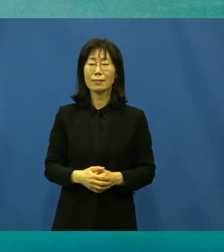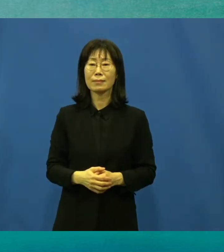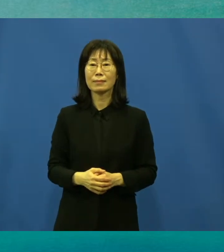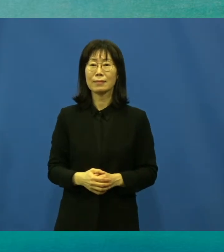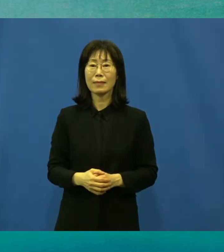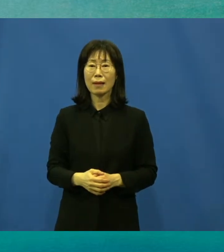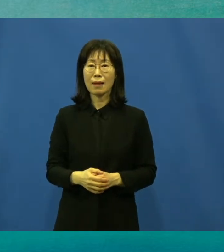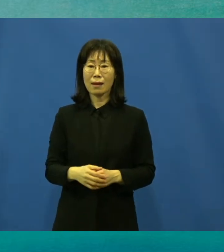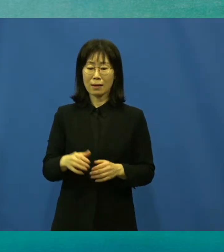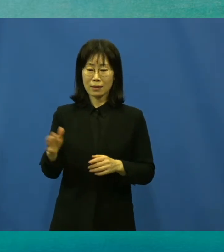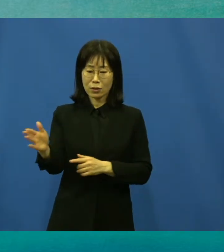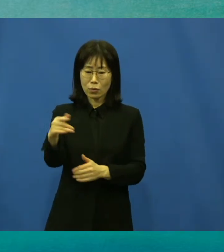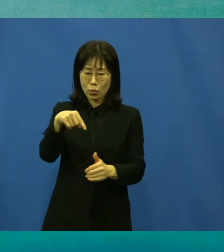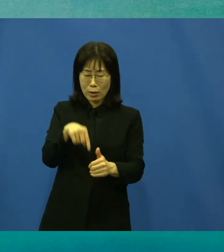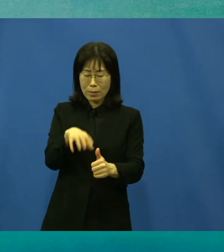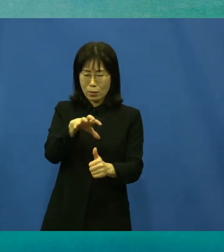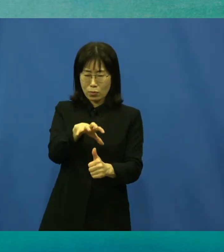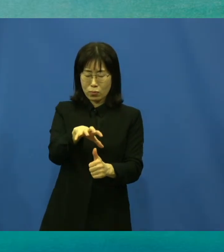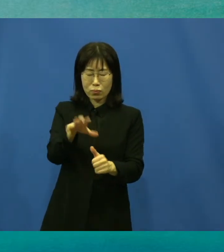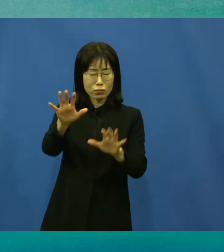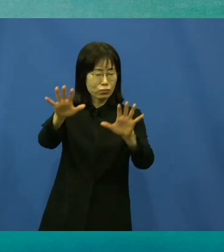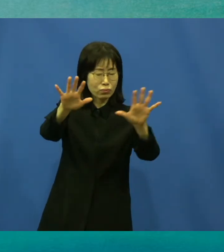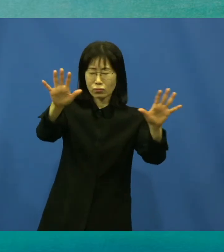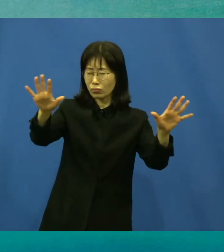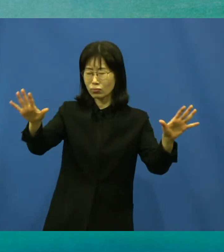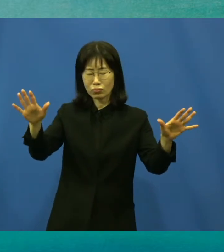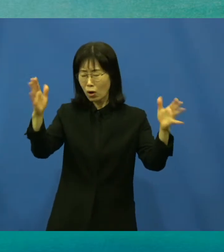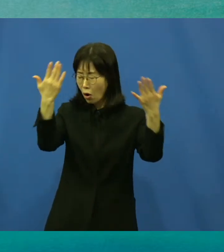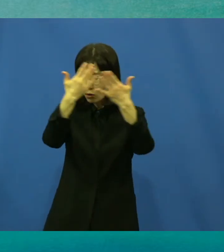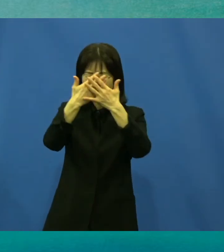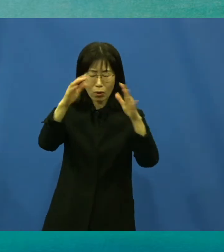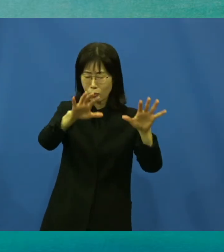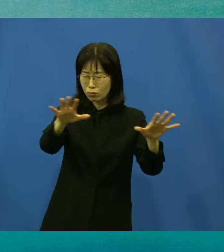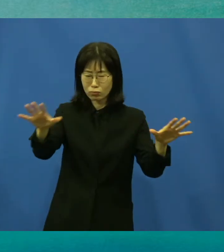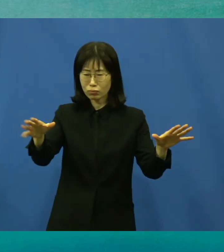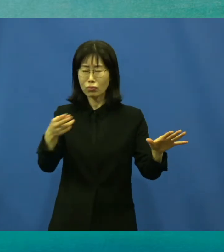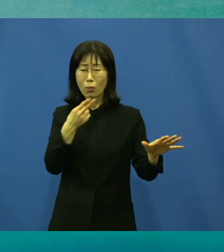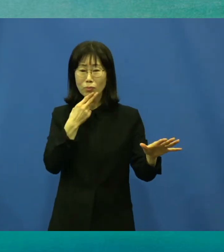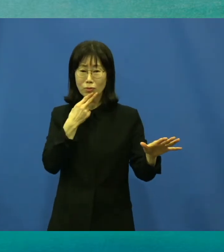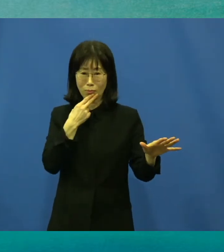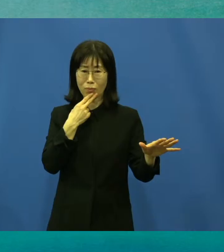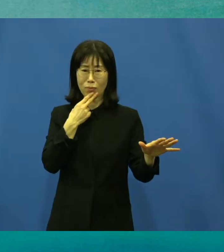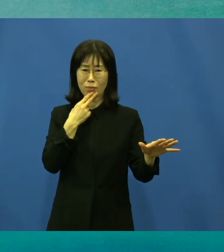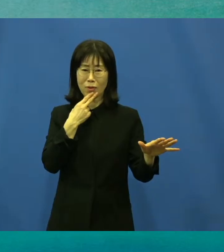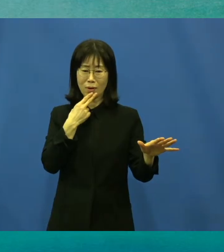감금된 상태에서 비로소 요나는 자신의 존재를 확인합니다. 나는 신이 될 수 없다.